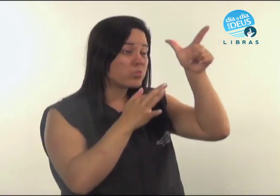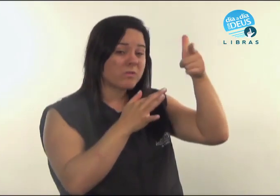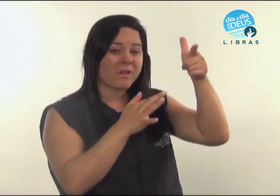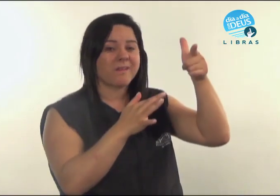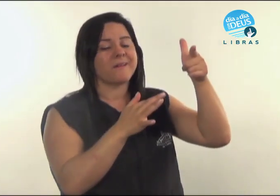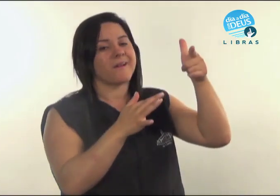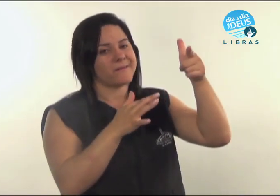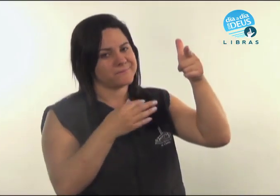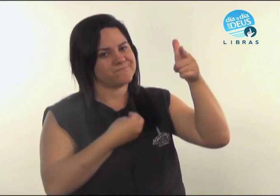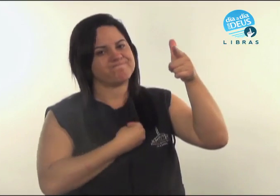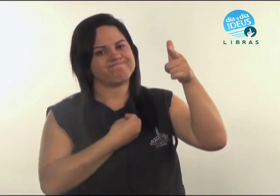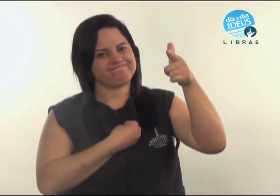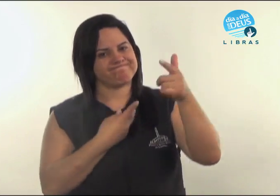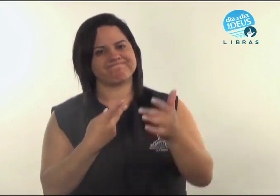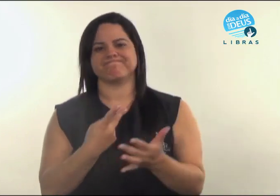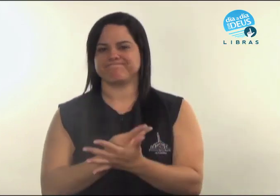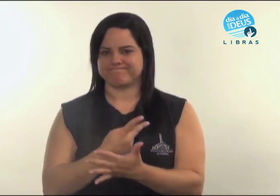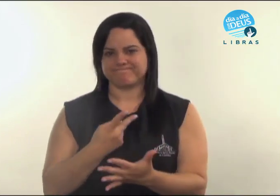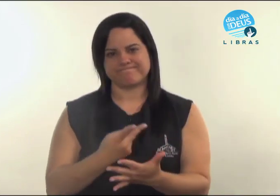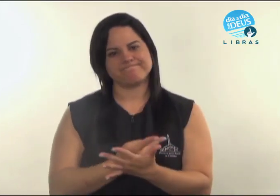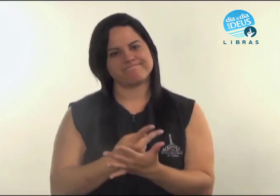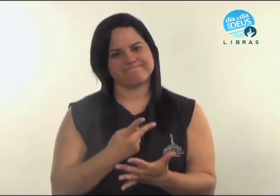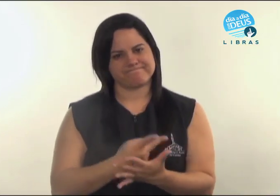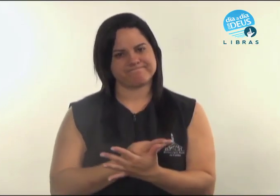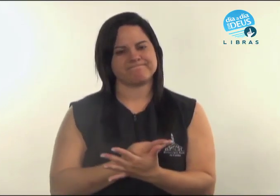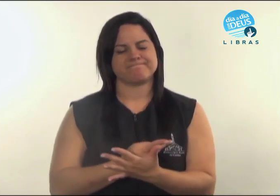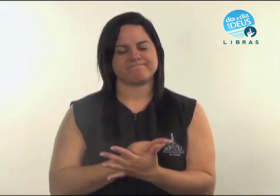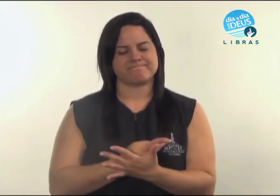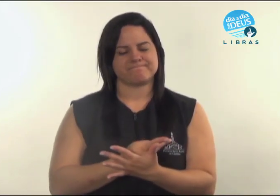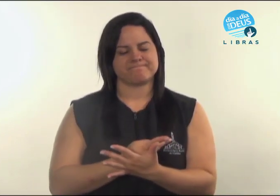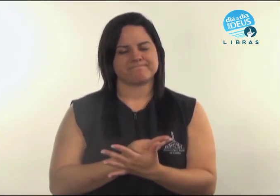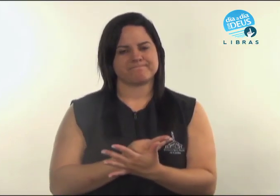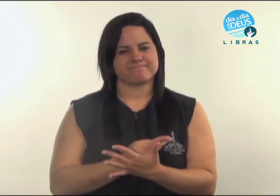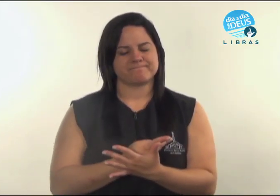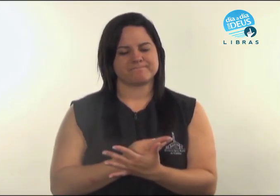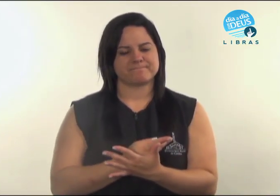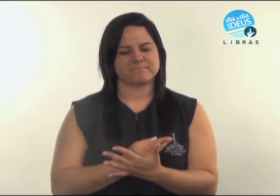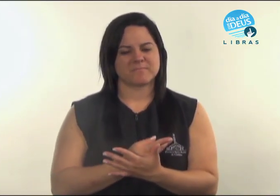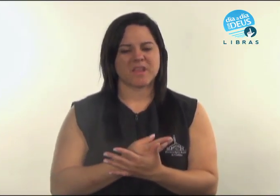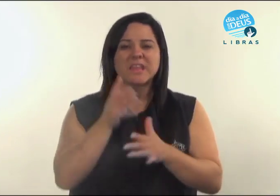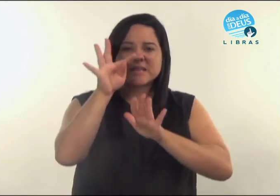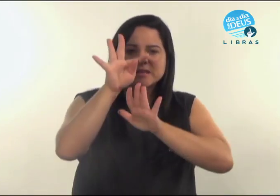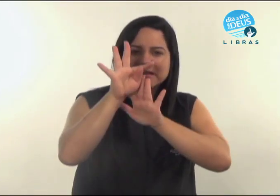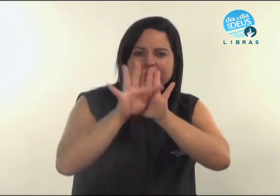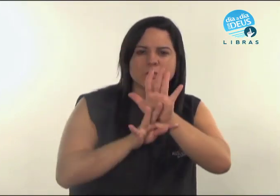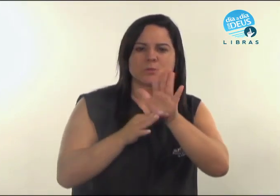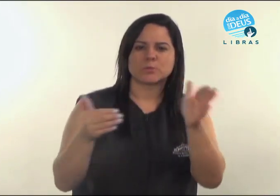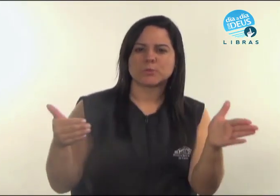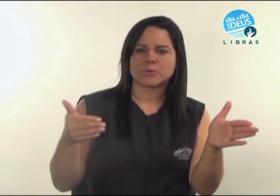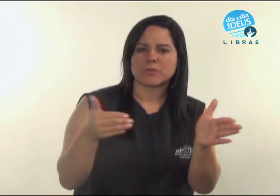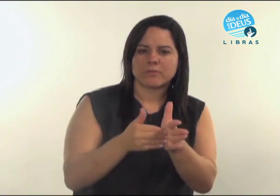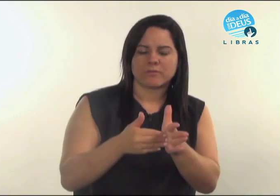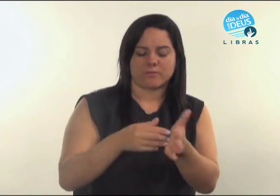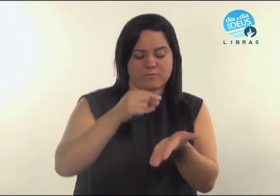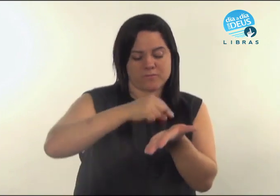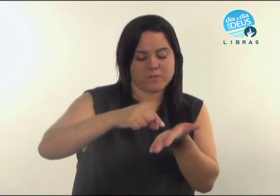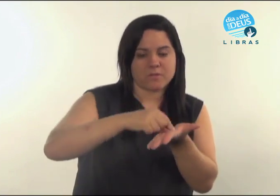nossa lealdade não for para com Ele, tem alguma coisa errada na nossa vida. E o texto termina, e eu quero